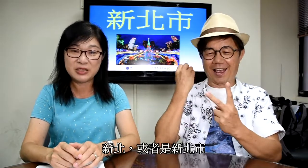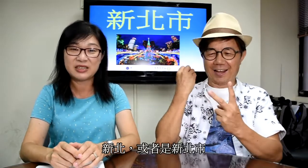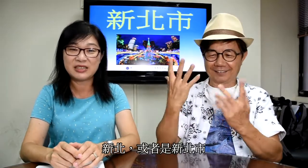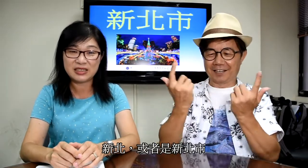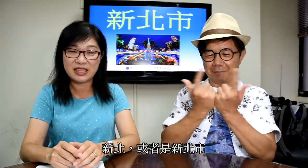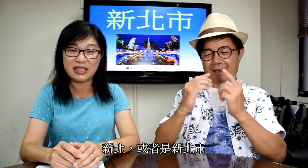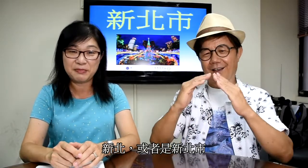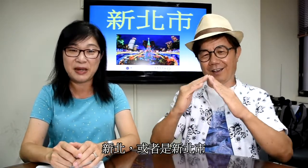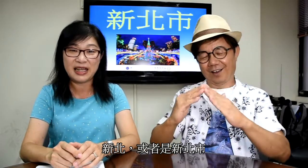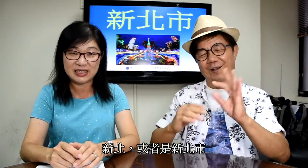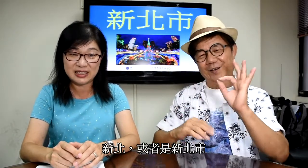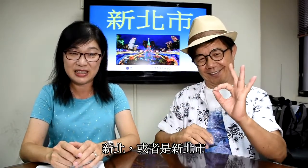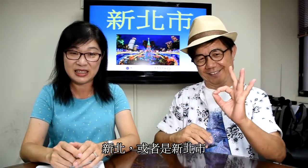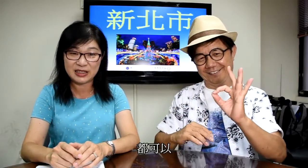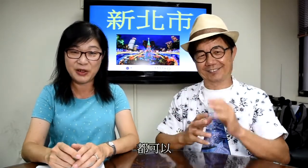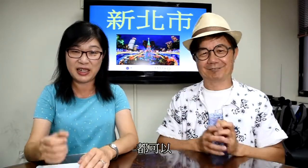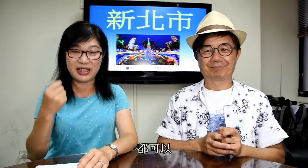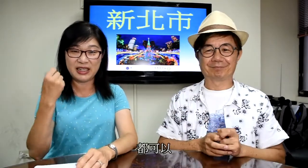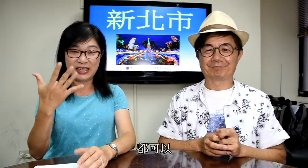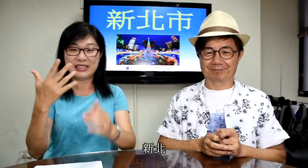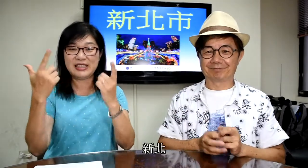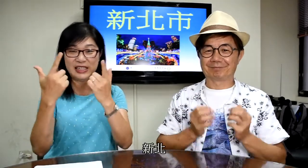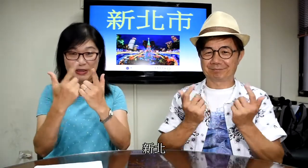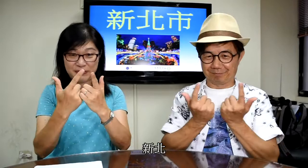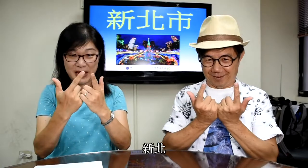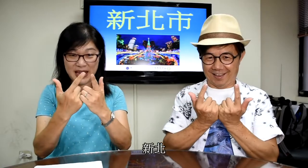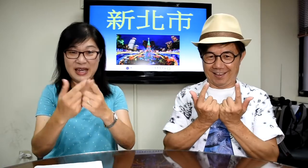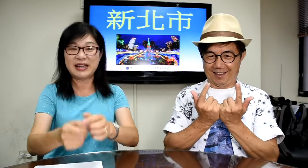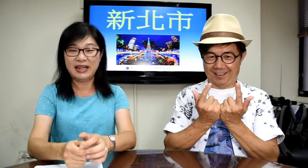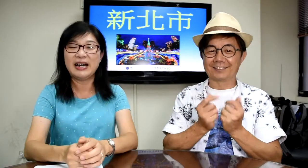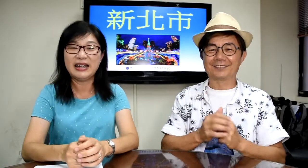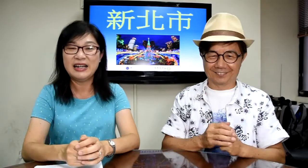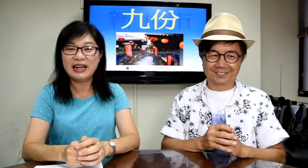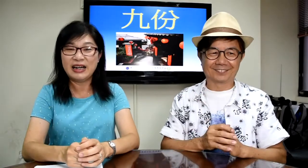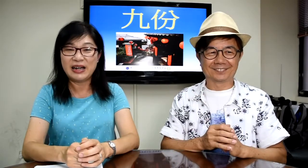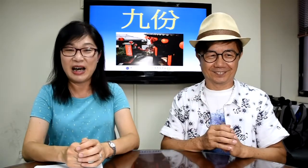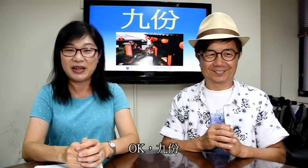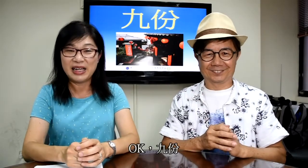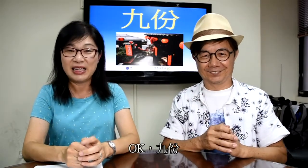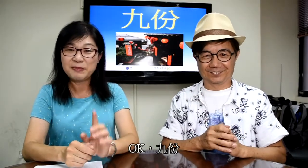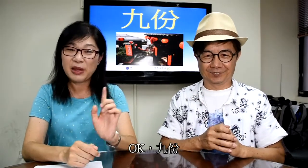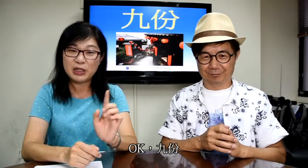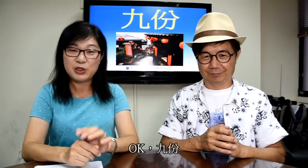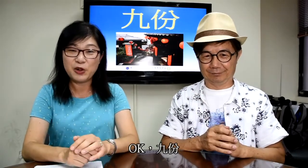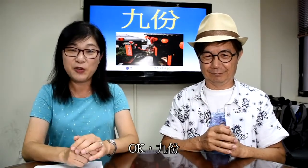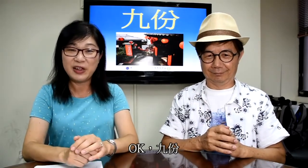是新北市都可以，新北 ，OK， 九份，